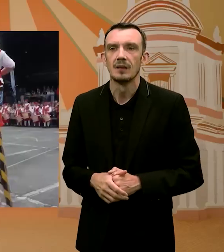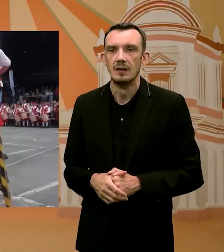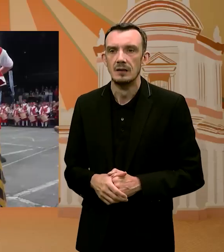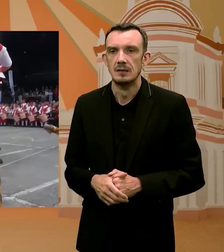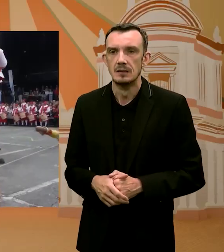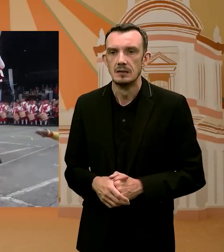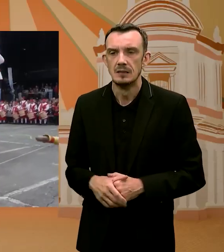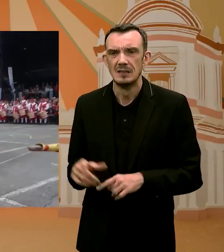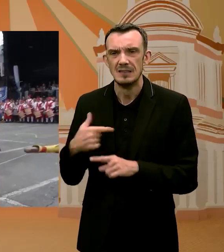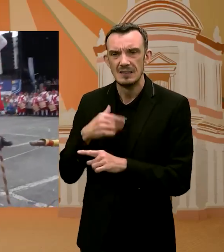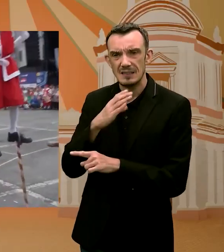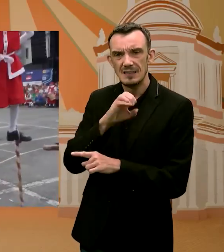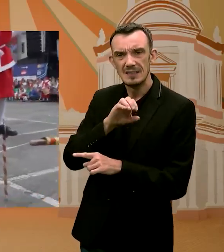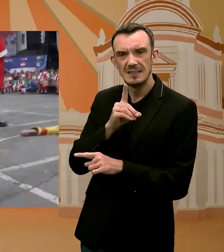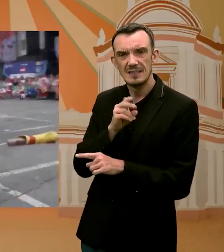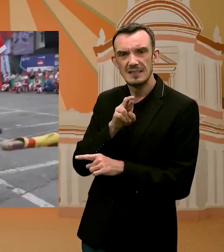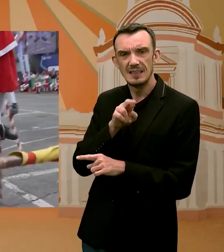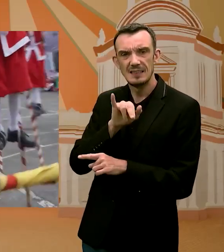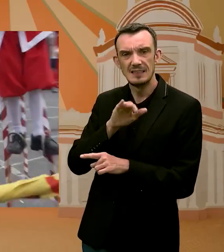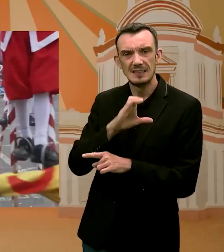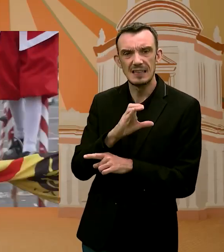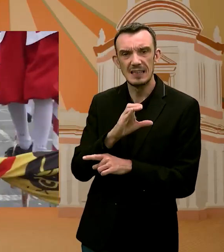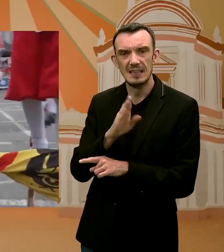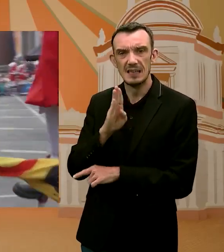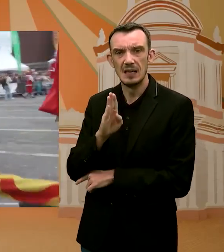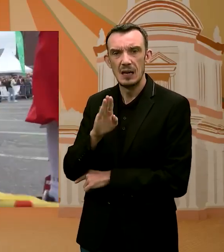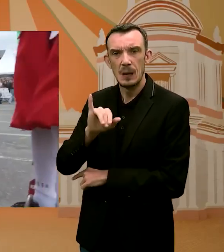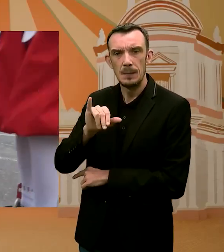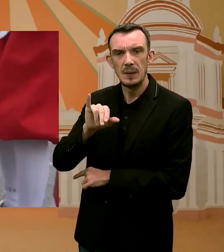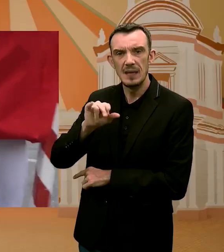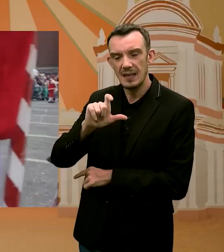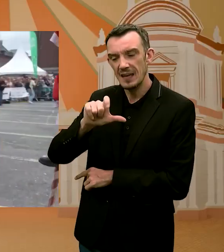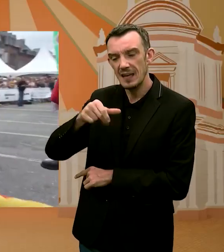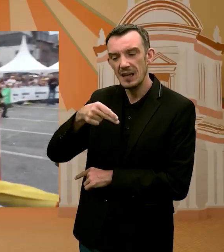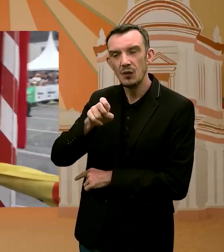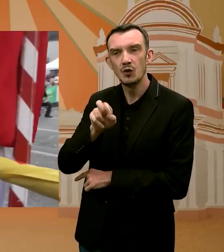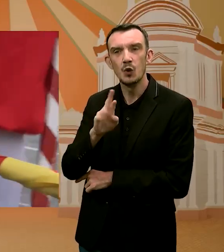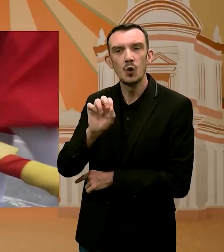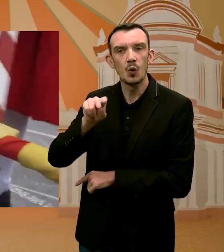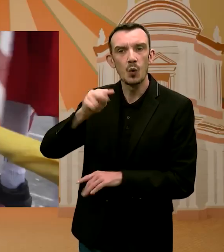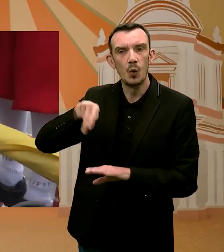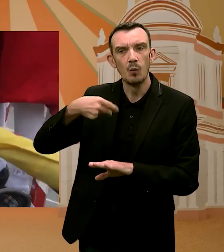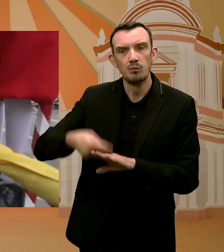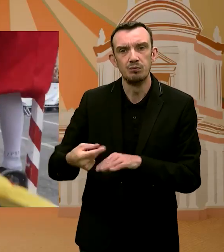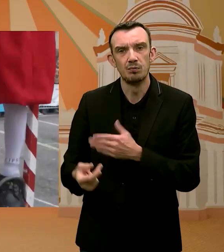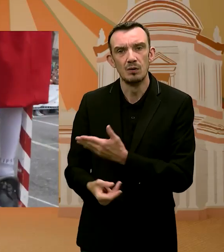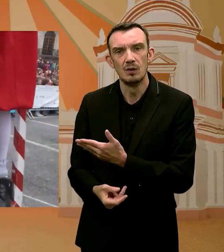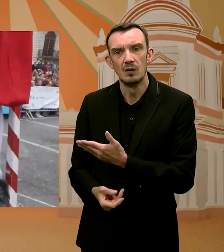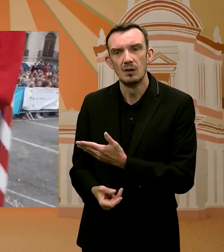Cédric Bigneron. Oui. Très très grosse pointure chez les Mélans. Là, ça doit grincer des dents. Oui, il avait pas l'air. Il a l'air de râler